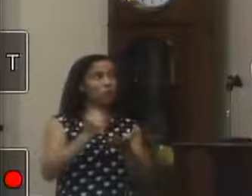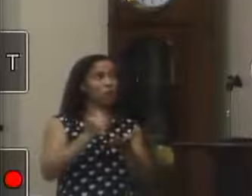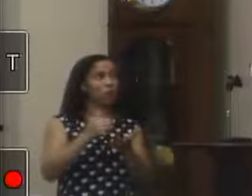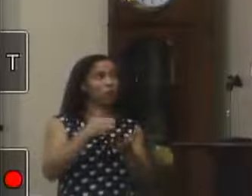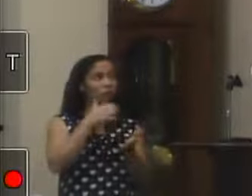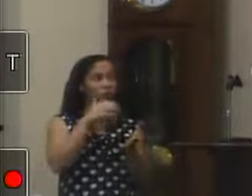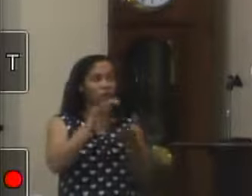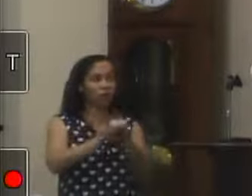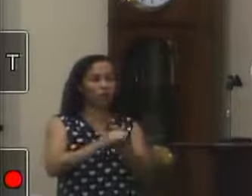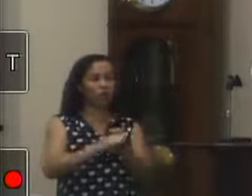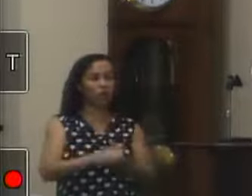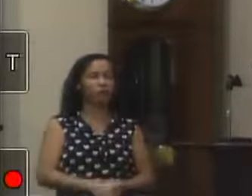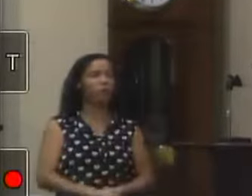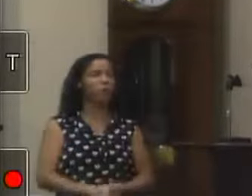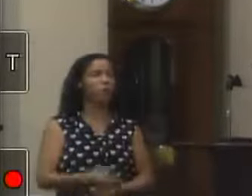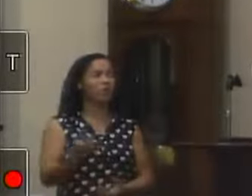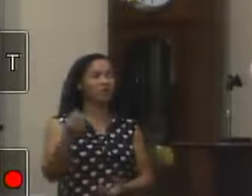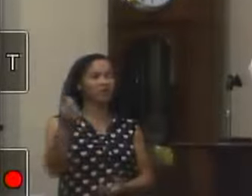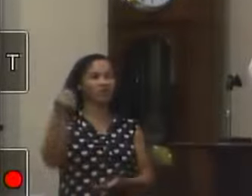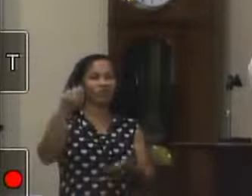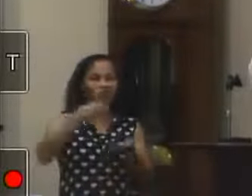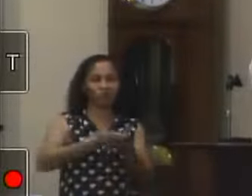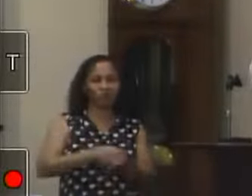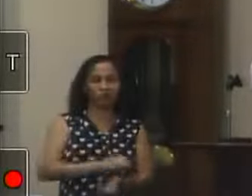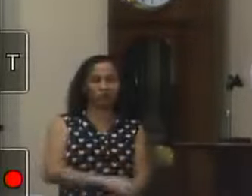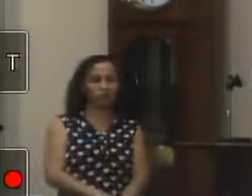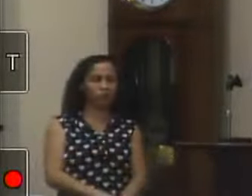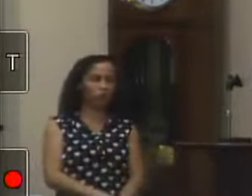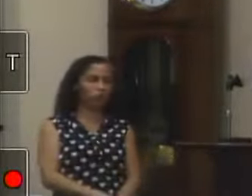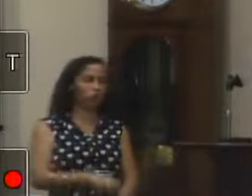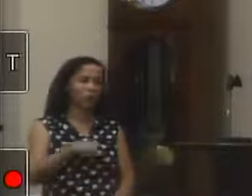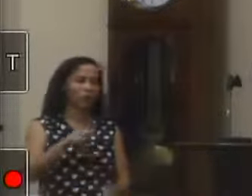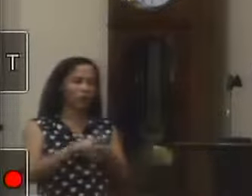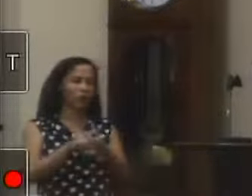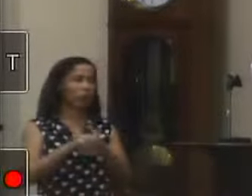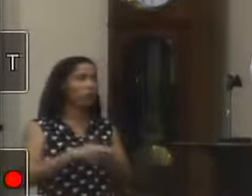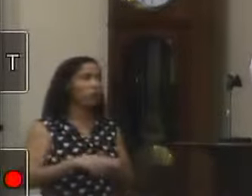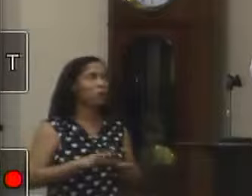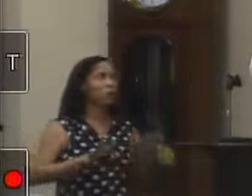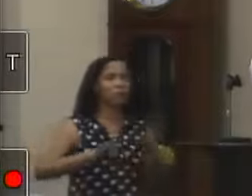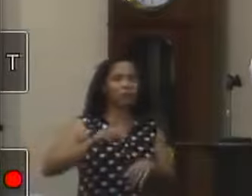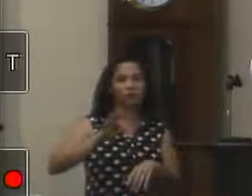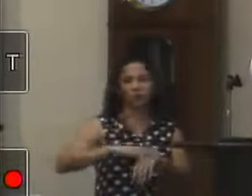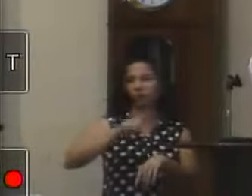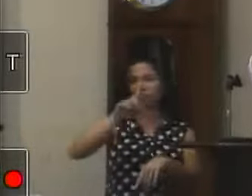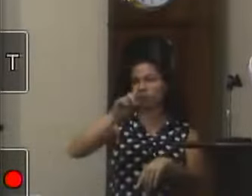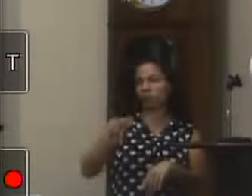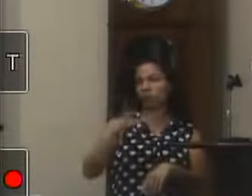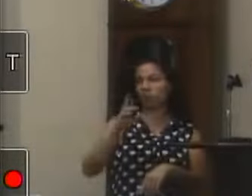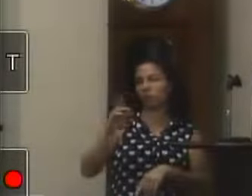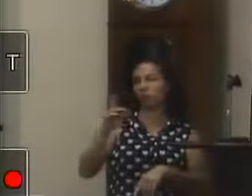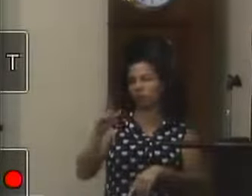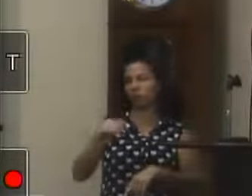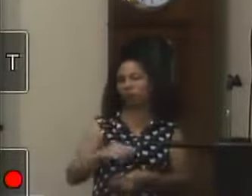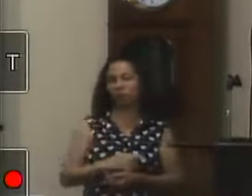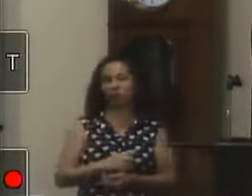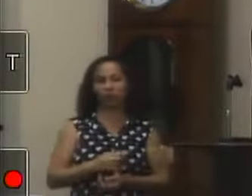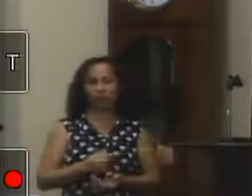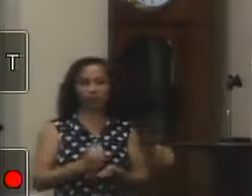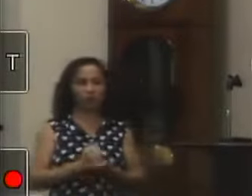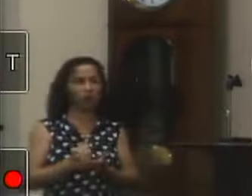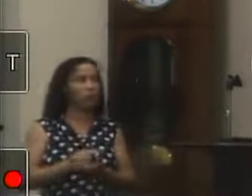sabe a dificuldade que tem e o valor que é uma taxa dessa de casamento em Valença hoje, fica em torno de mais de R$1.000, uma segunda via de certidão